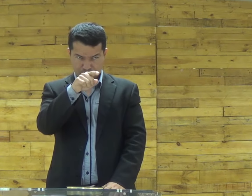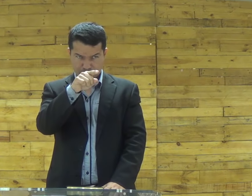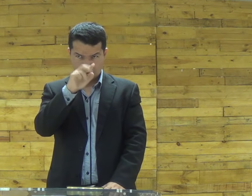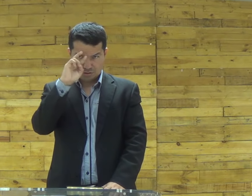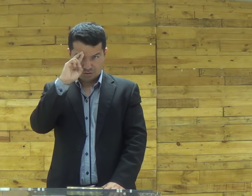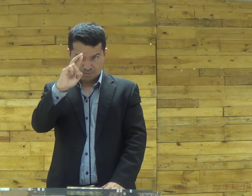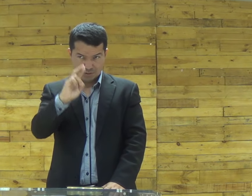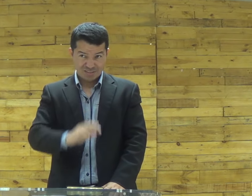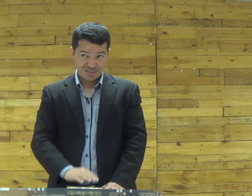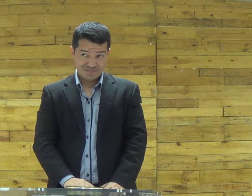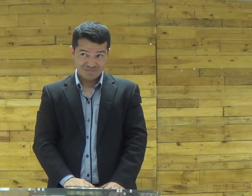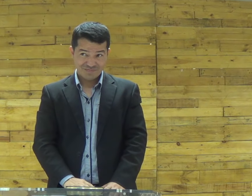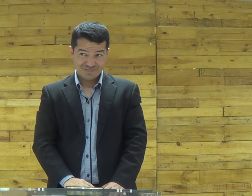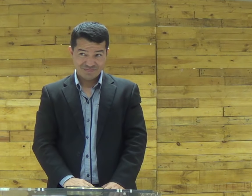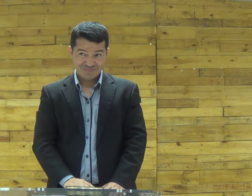entende? Você